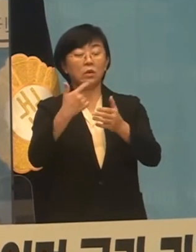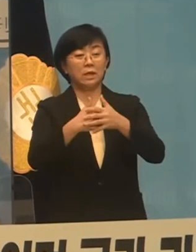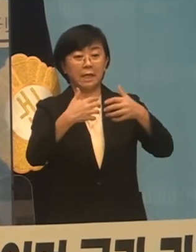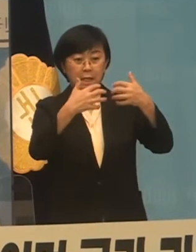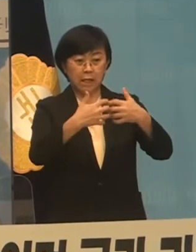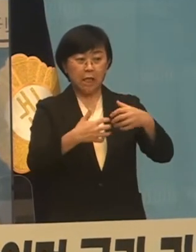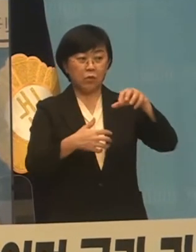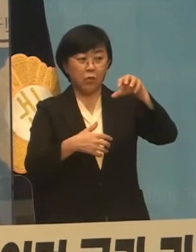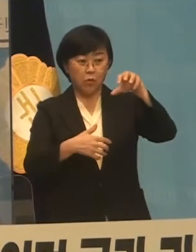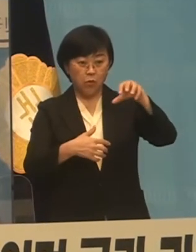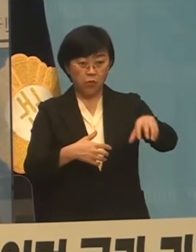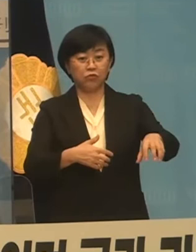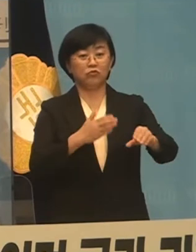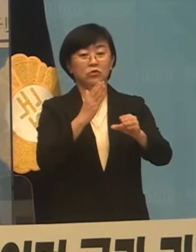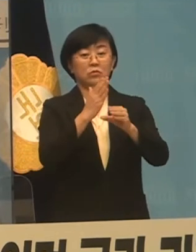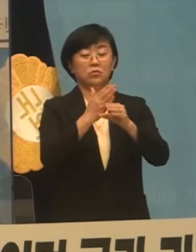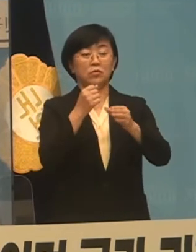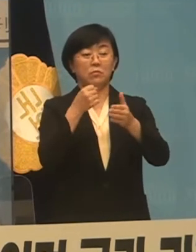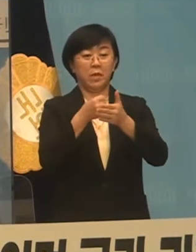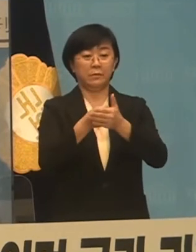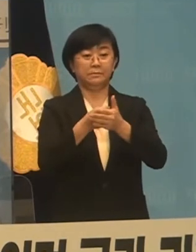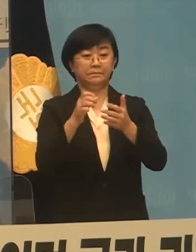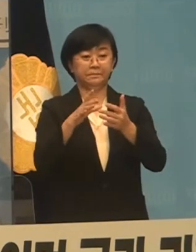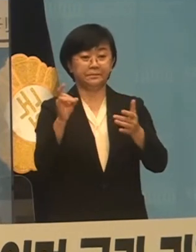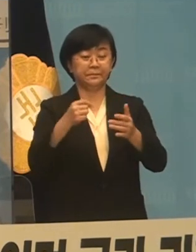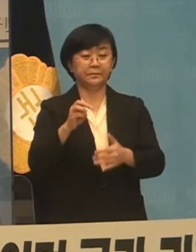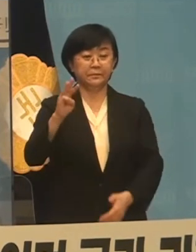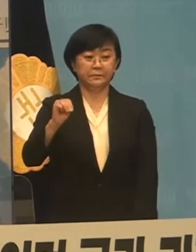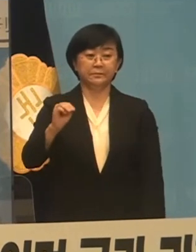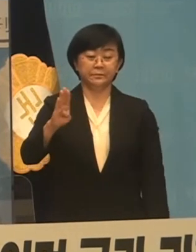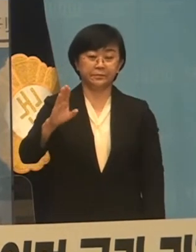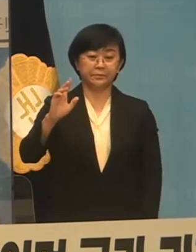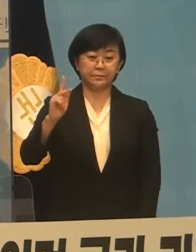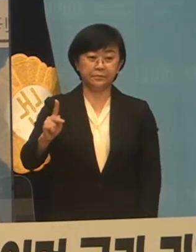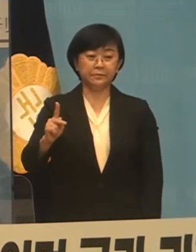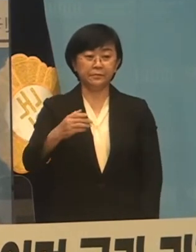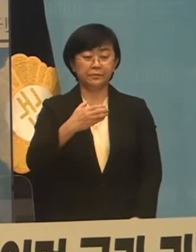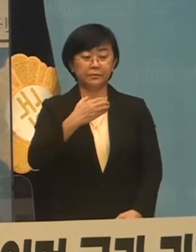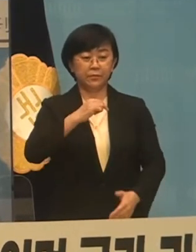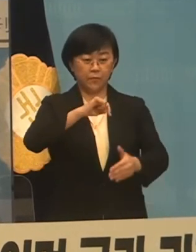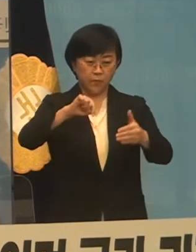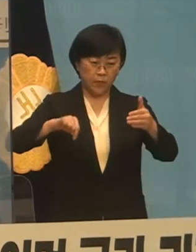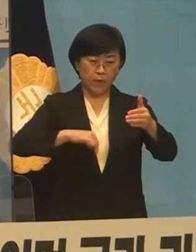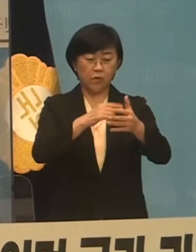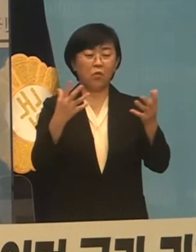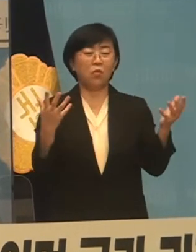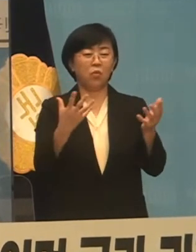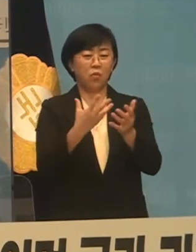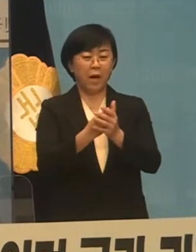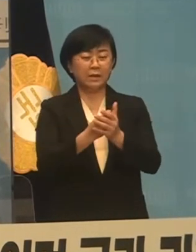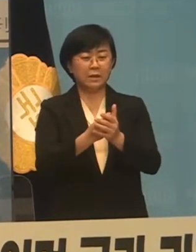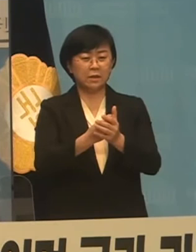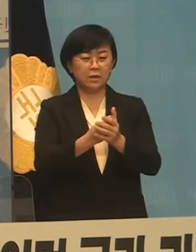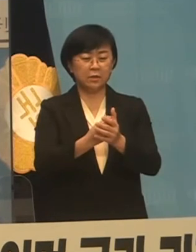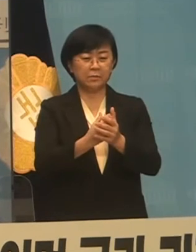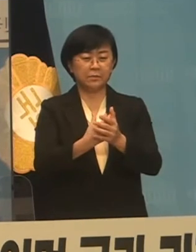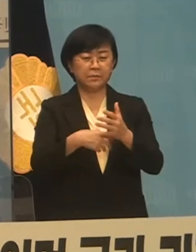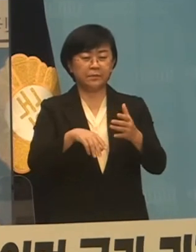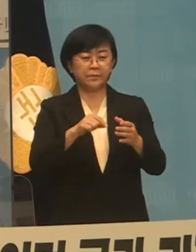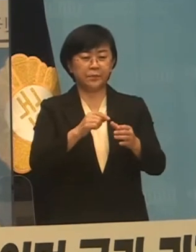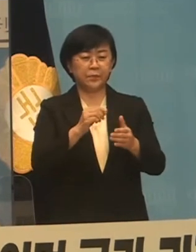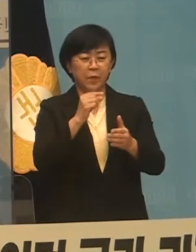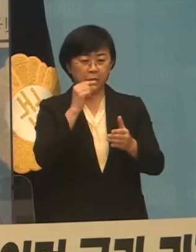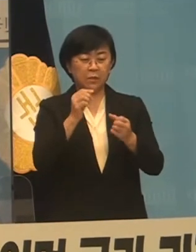선정을 했습니다. 그런 사업장을 MBK는 속에서부터 모조리 다 빼먹고